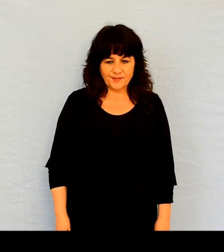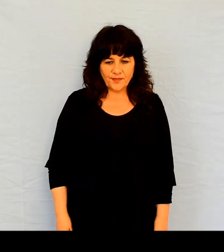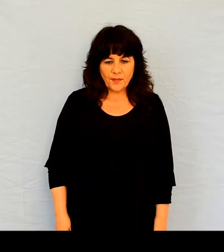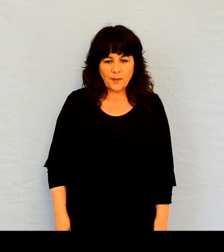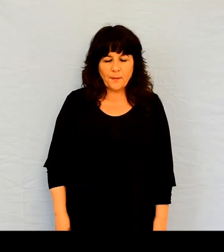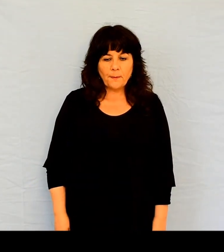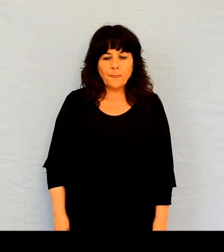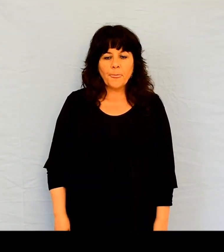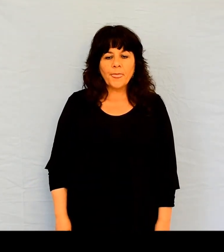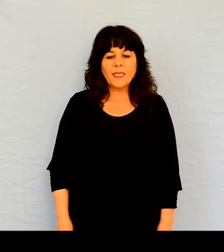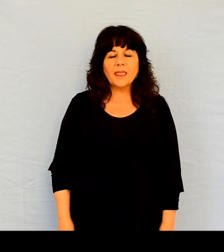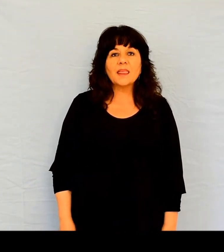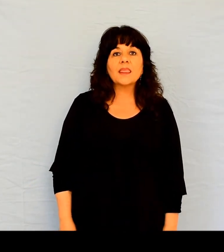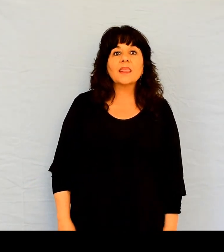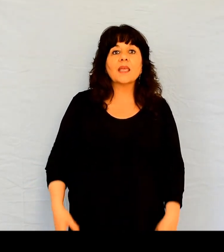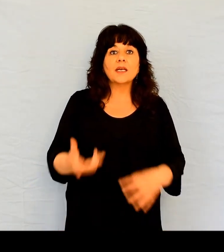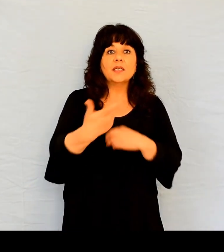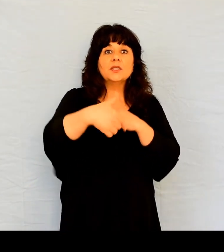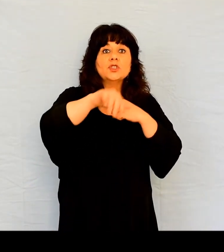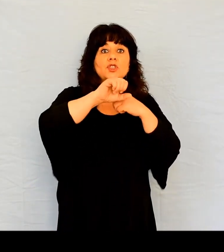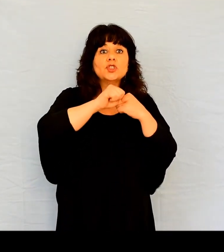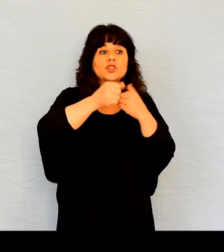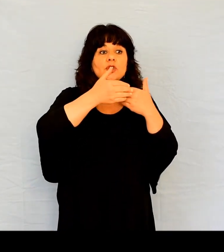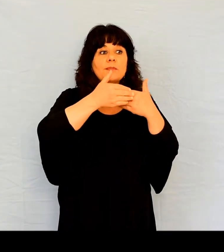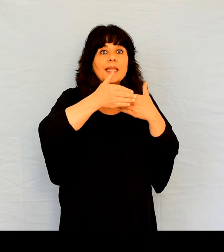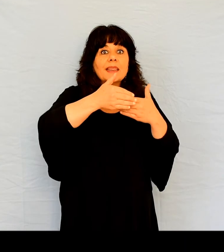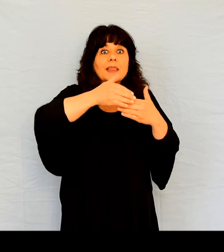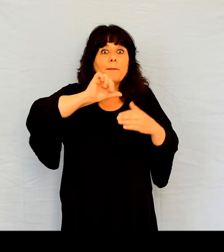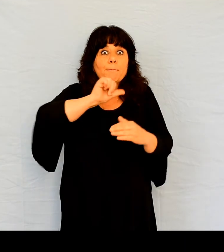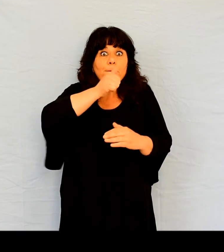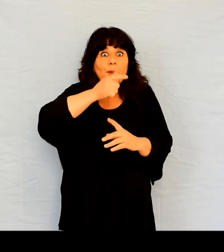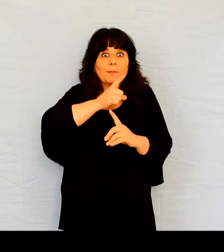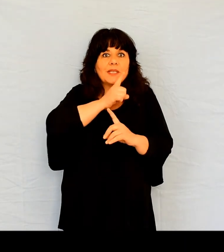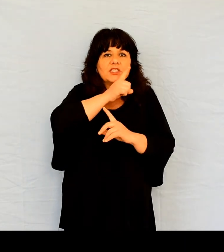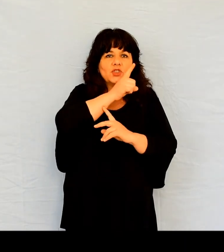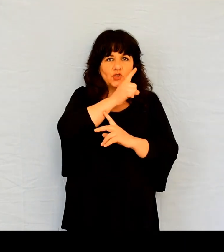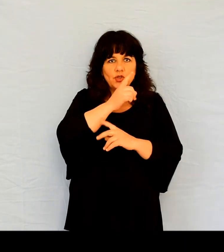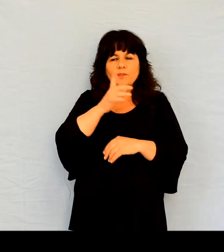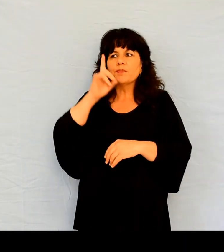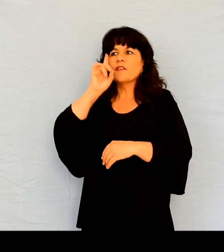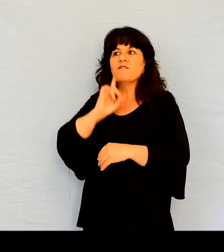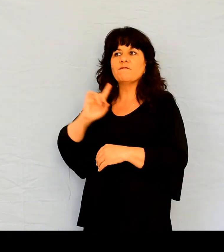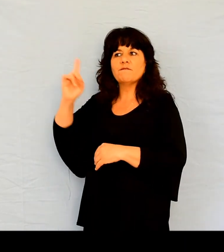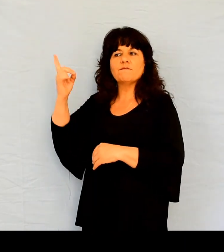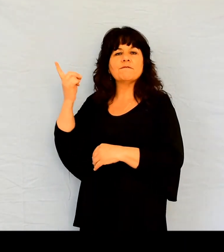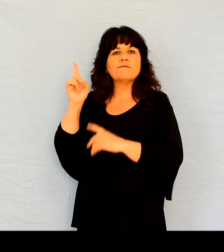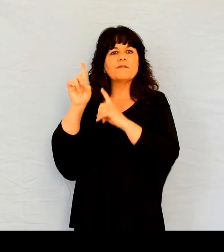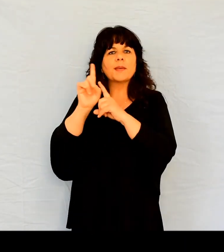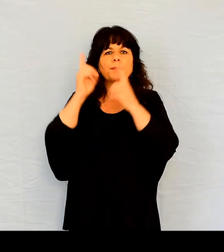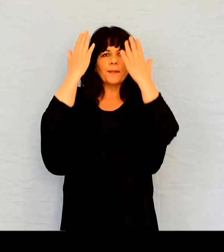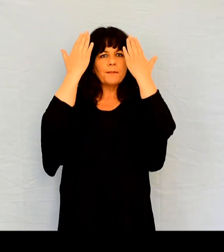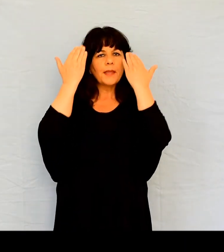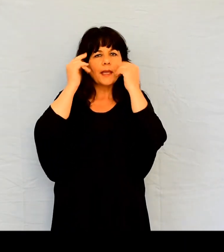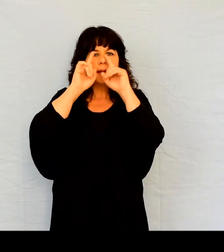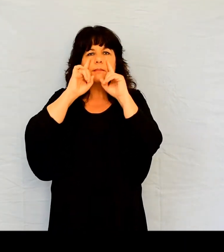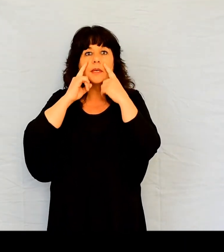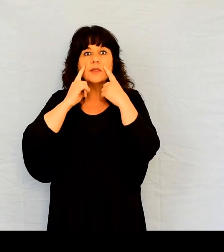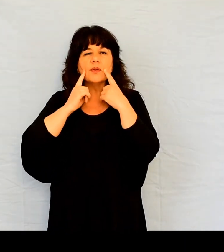Le premier jour de la semaine, Marie-Madeleine se rend au tombeau de grand matin. C'était encore les